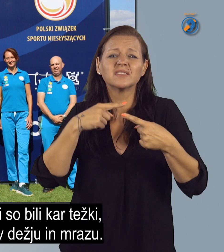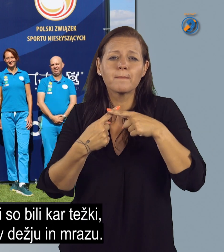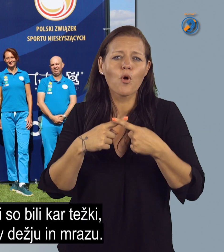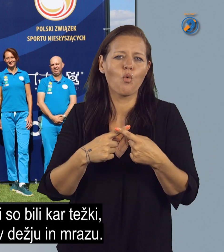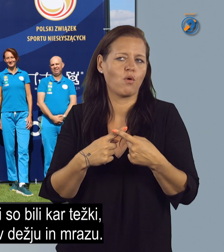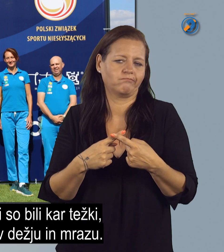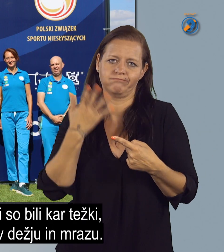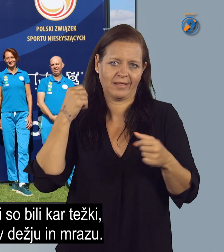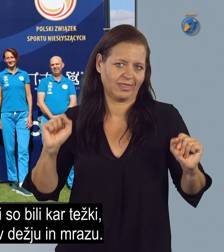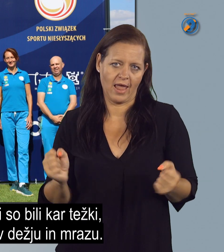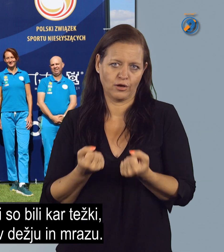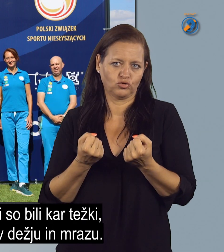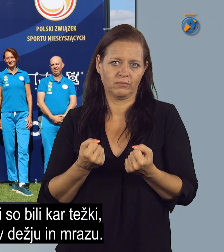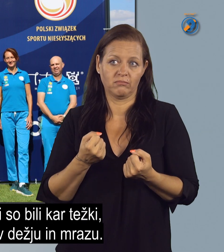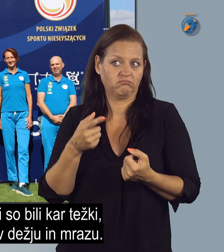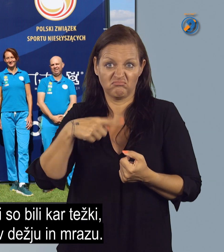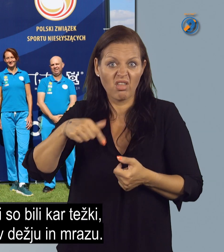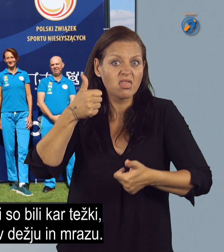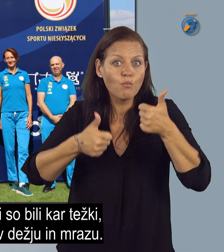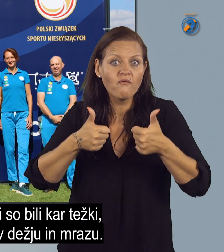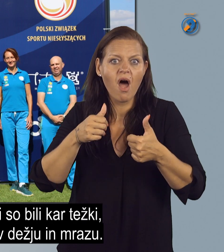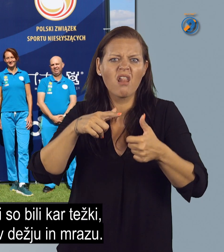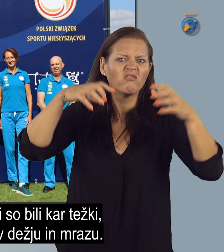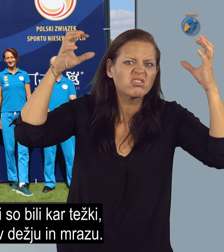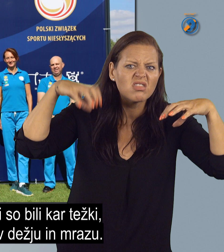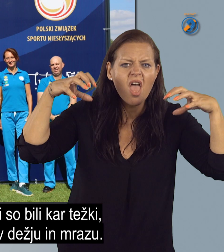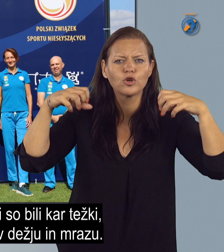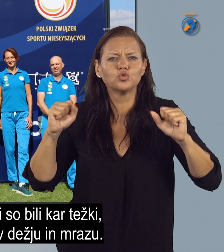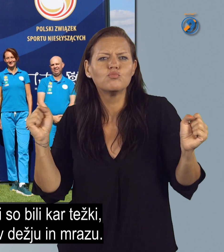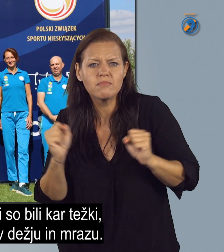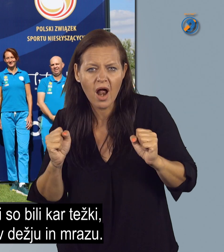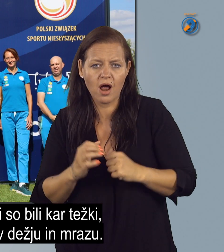Vremenski pogoji so bili kar težki, saj so tekmovali v dežju in mrazu.